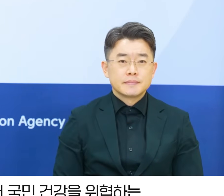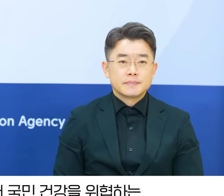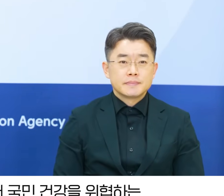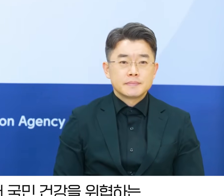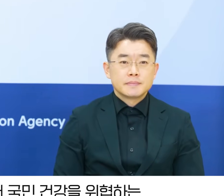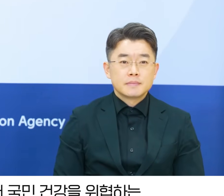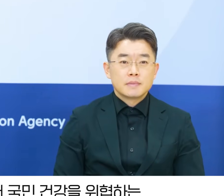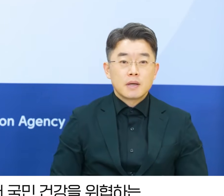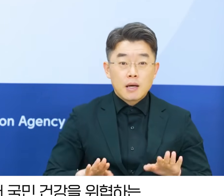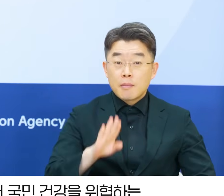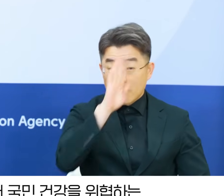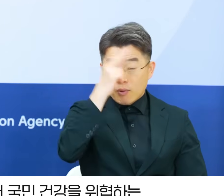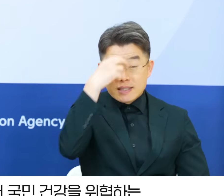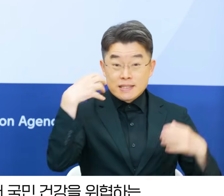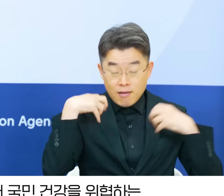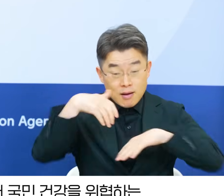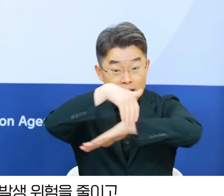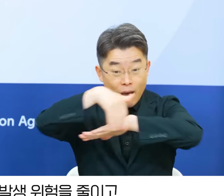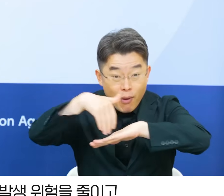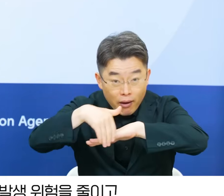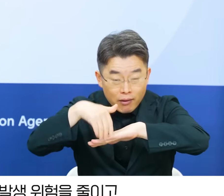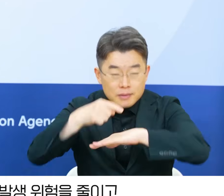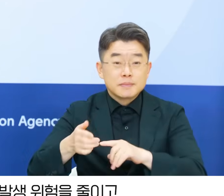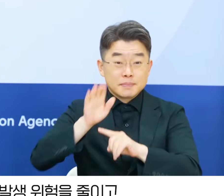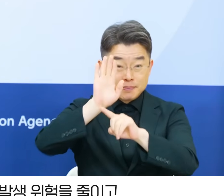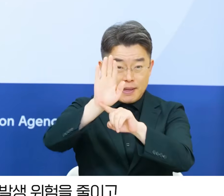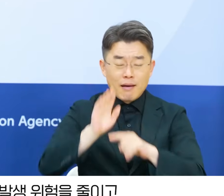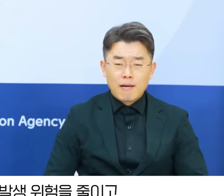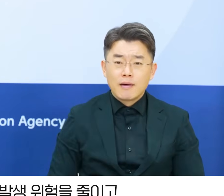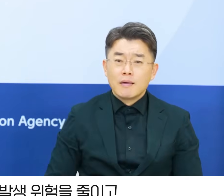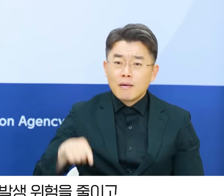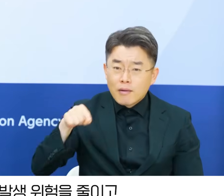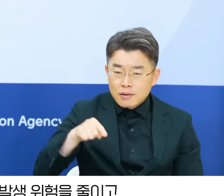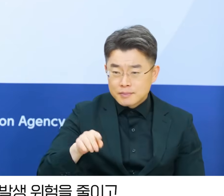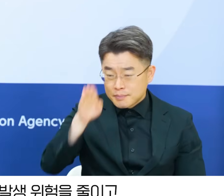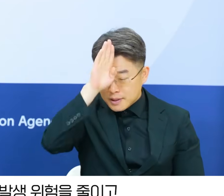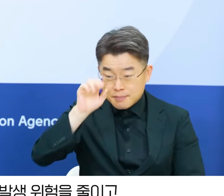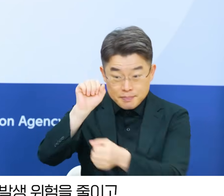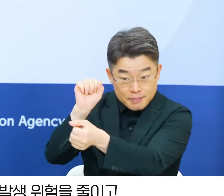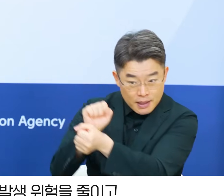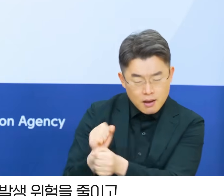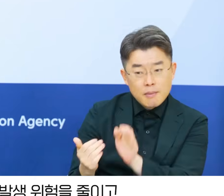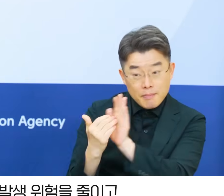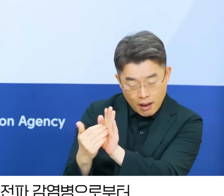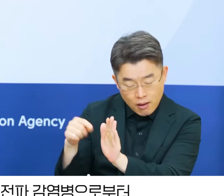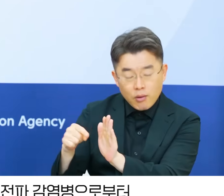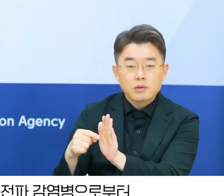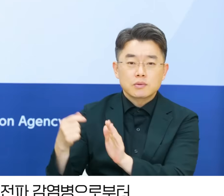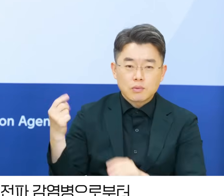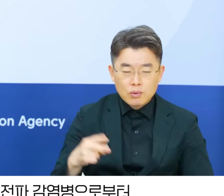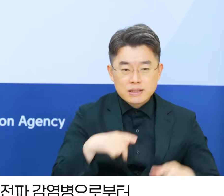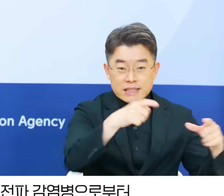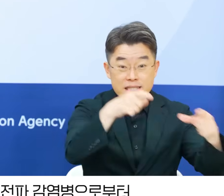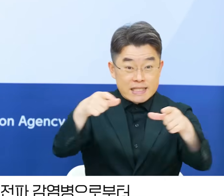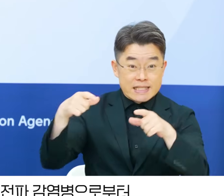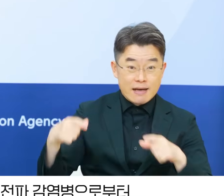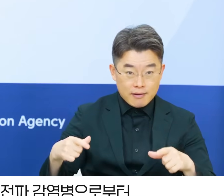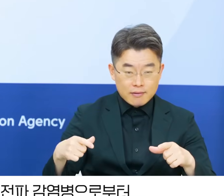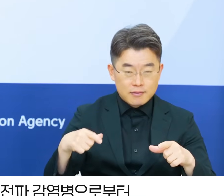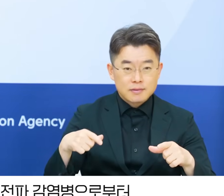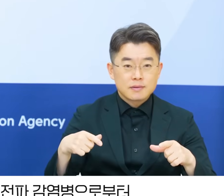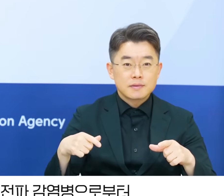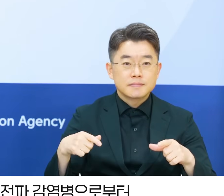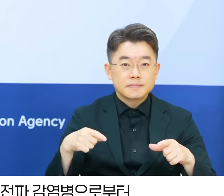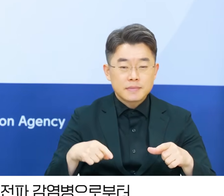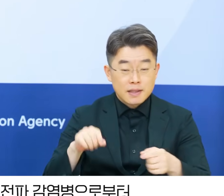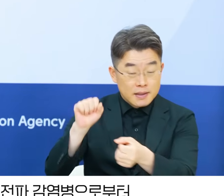중장기 계획을 통해서 국민 건강을 위협하는 매개체 전파 감염병의 발생 위험을 줄이고 지역 사회와 함께